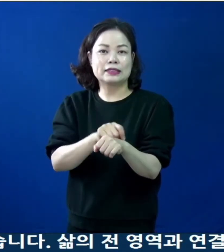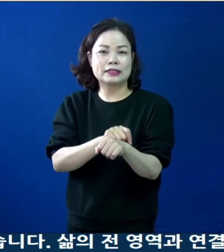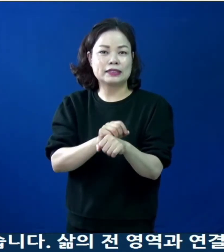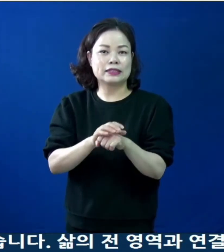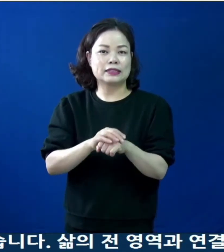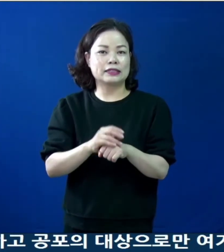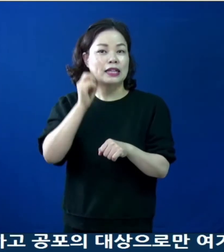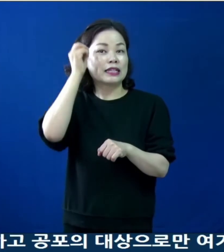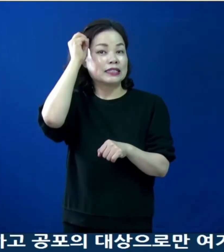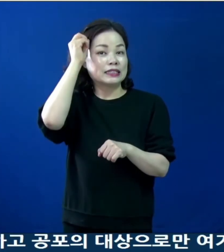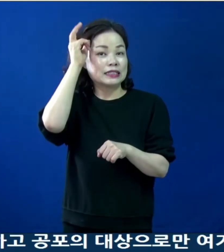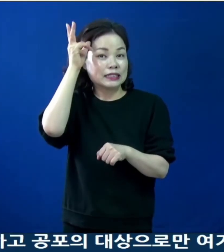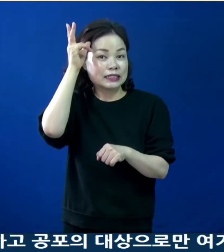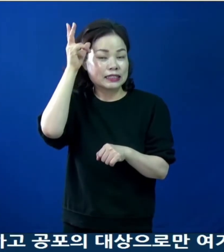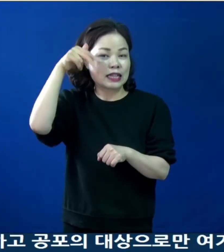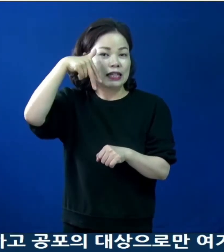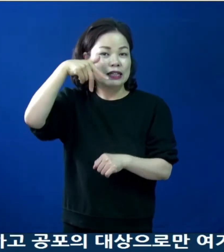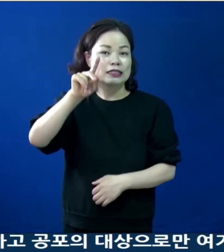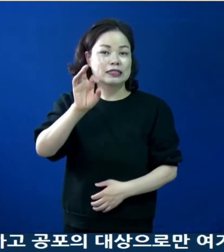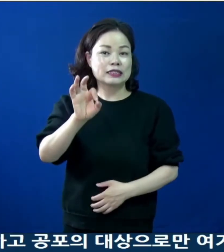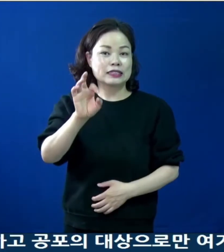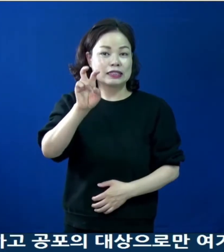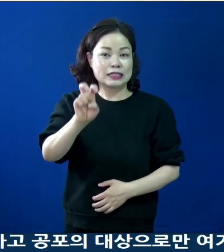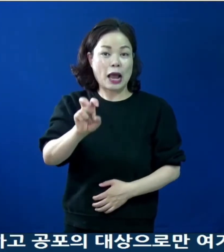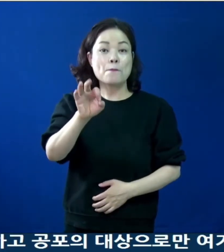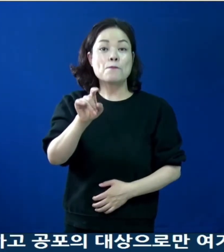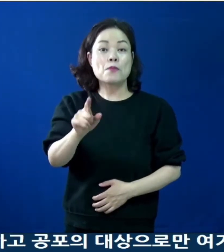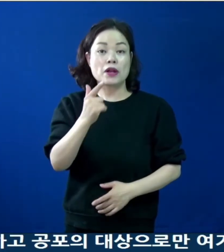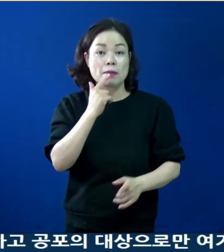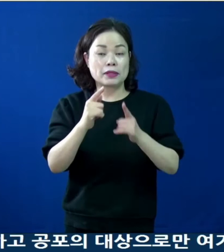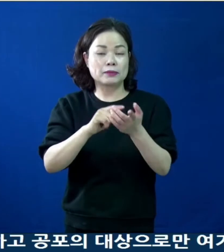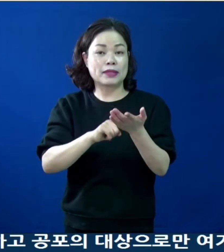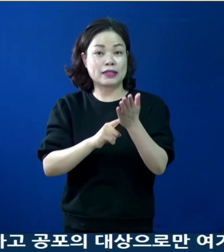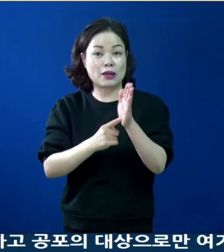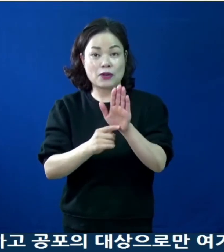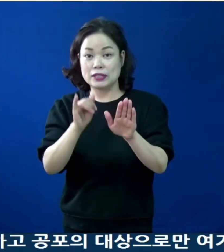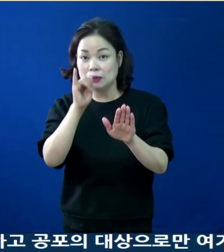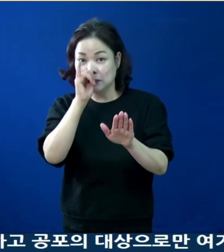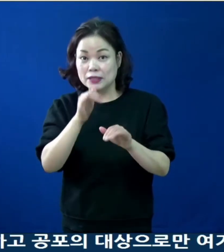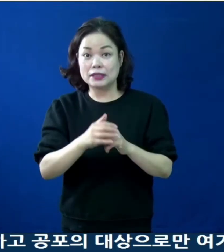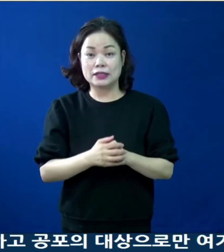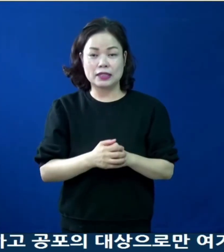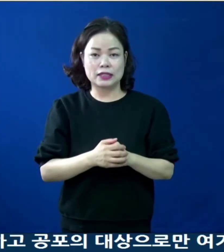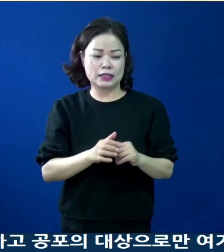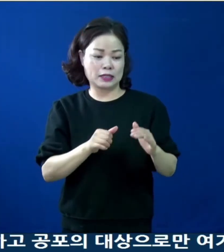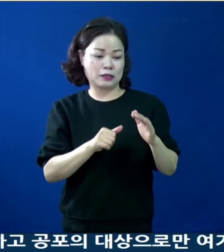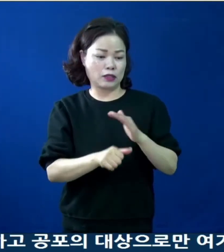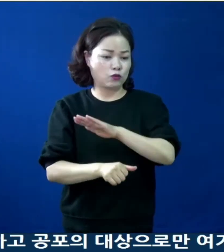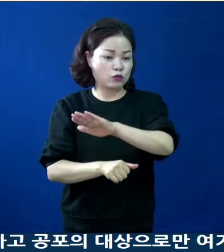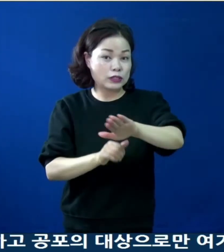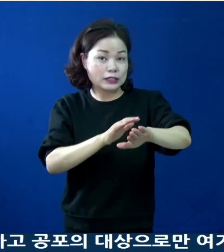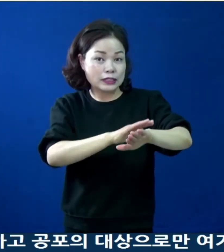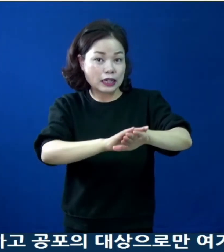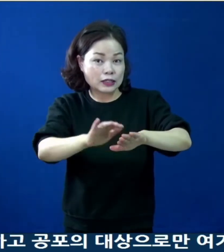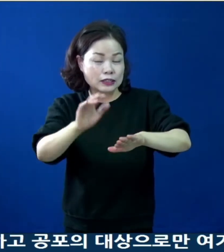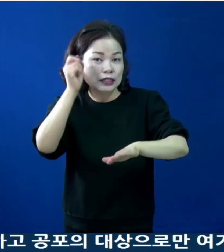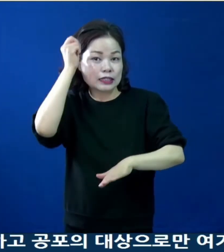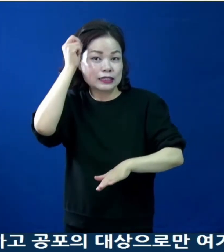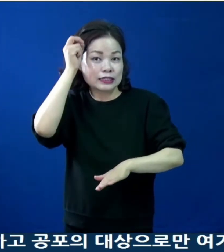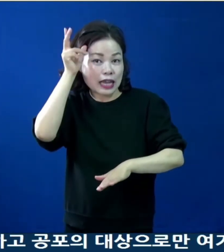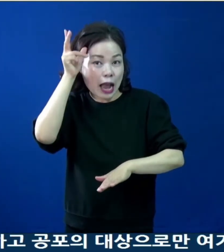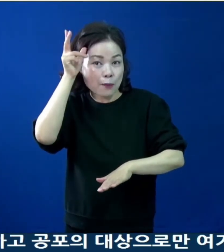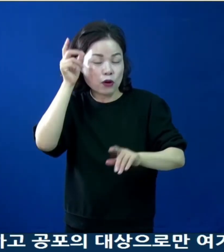잠언의 말씀들이 이 부분을 아주 많이 강조하고 있음도 알고 있습니다. 대표적으로 우리가 잘 알고 있는 잠언